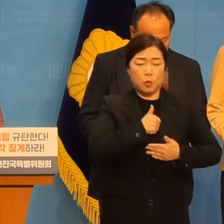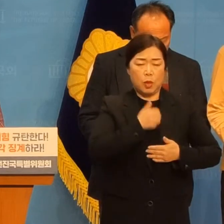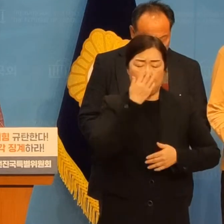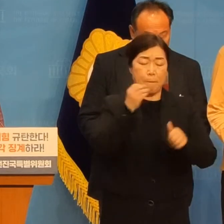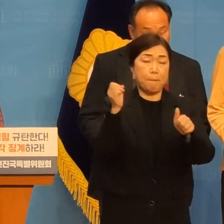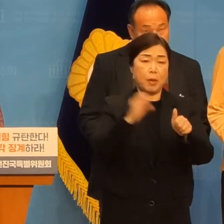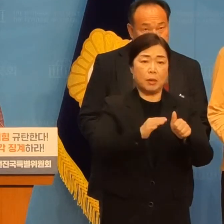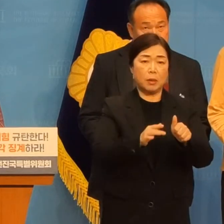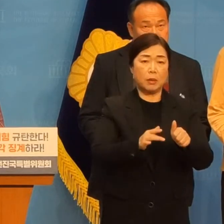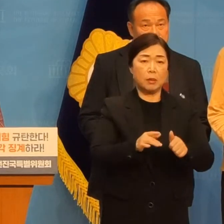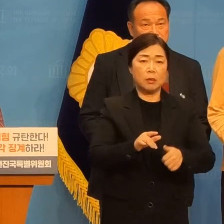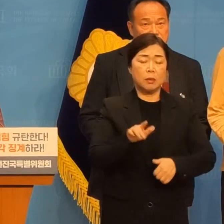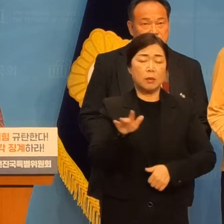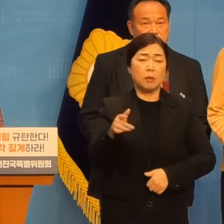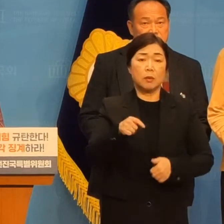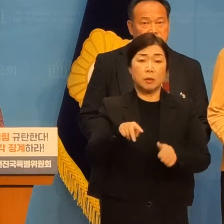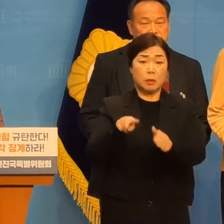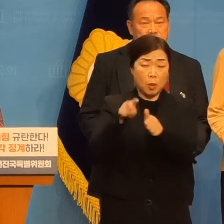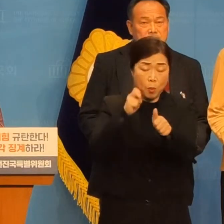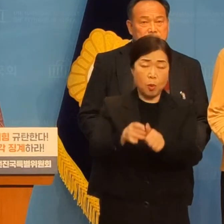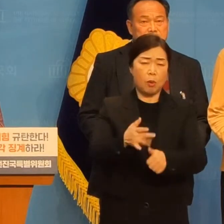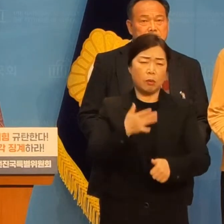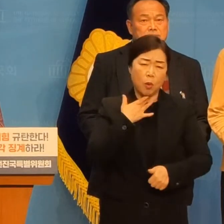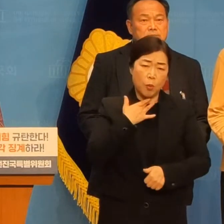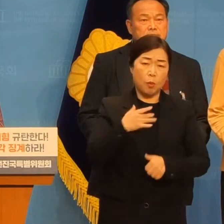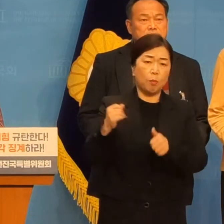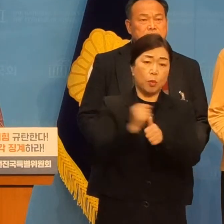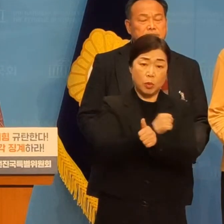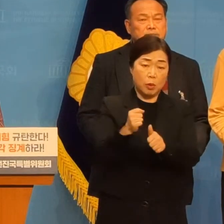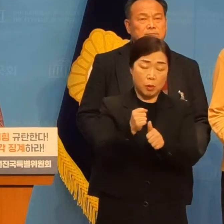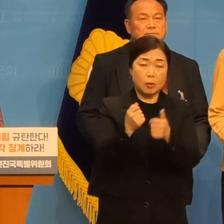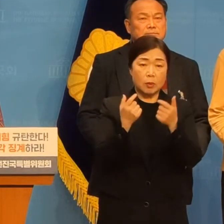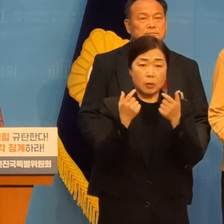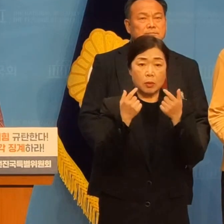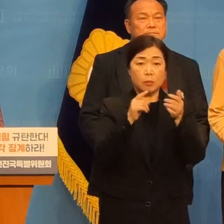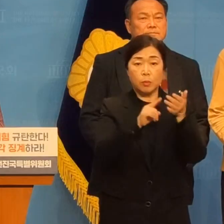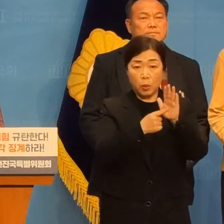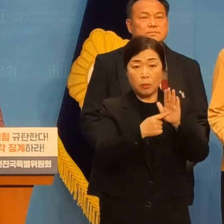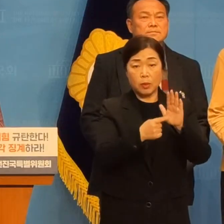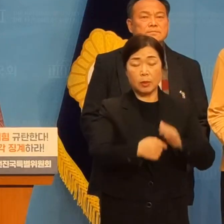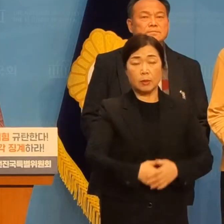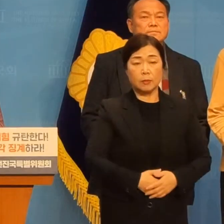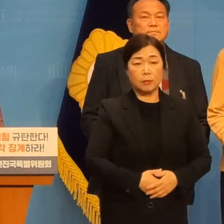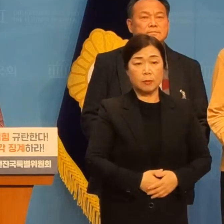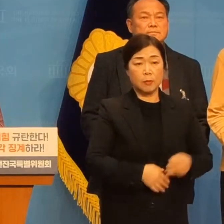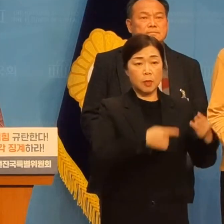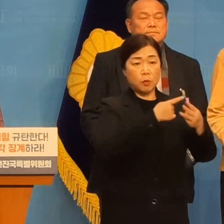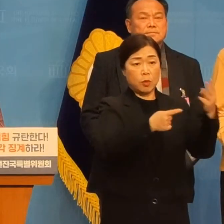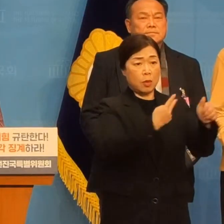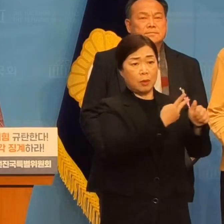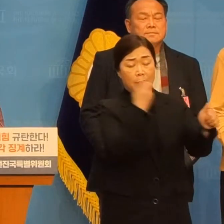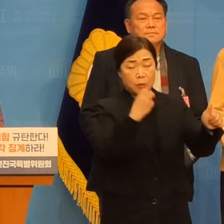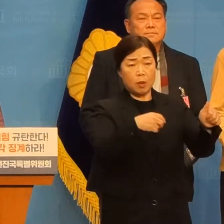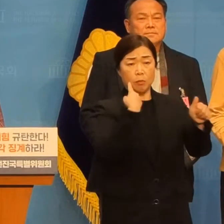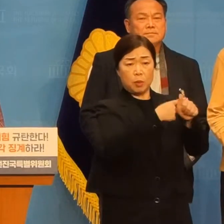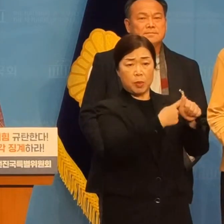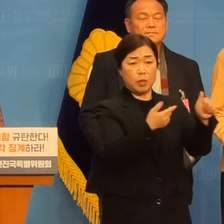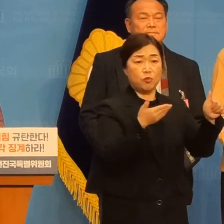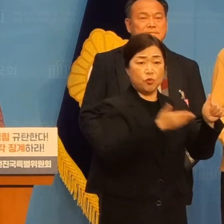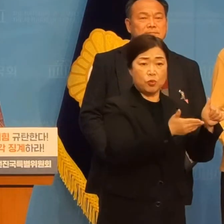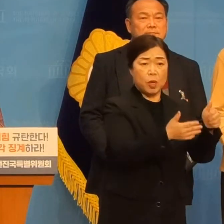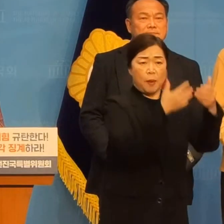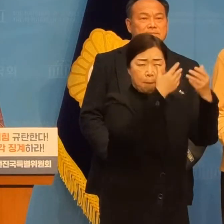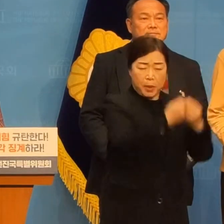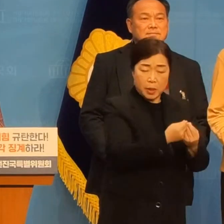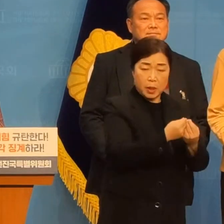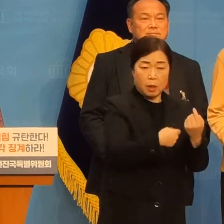명백한 혐오이며 폭력입니다. 윤석열 탄핵 표결을 비판한다는 얄팍한 핑계